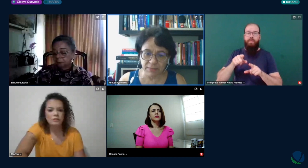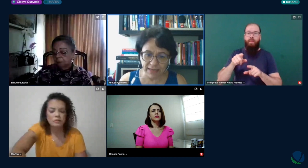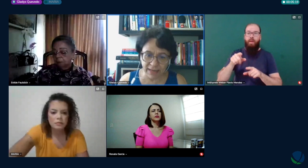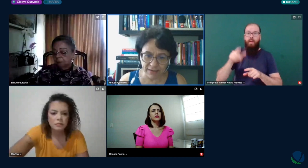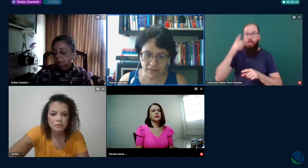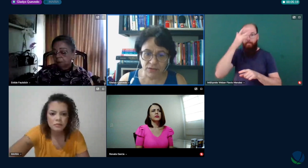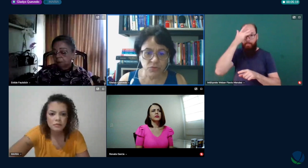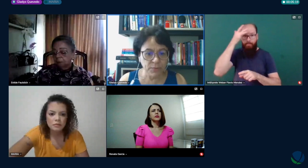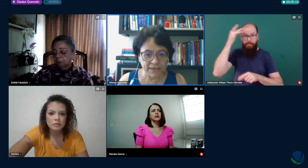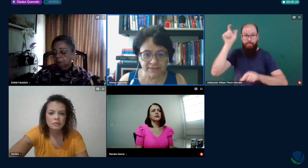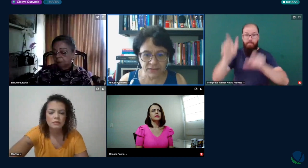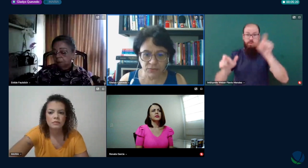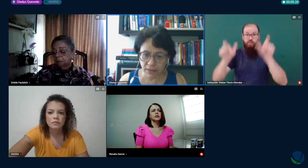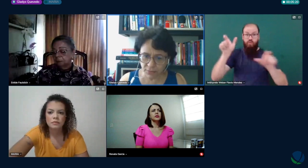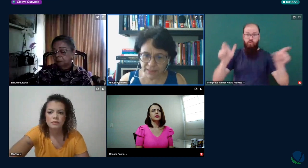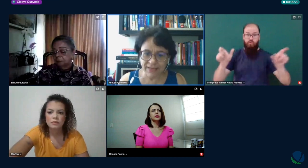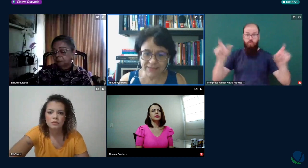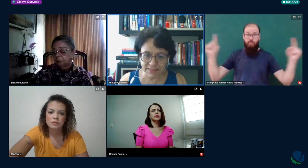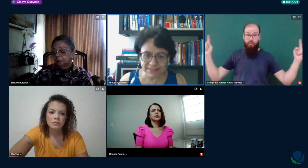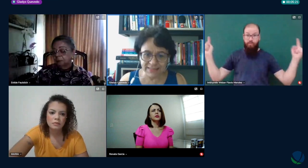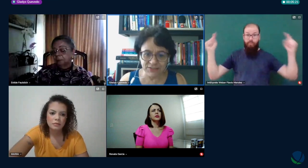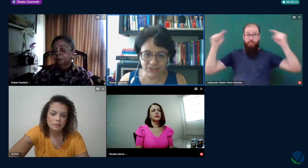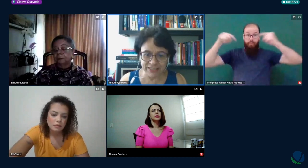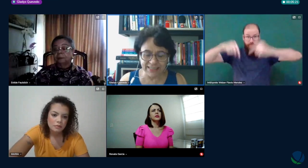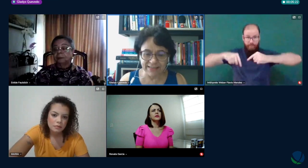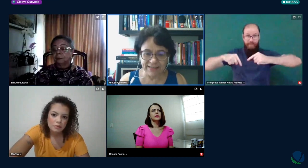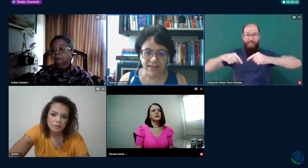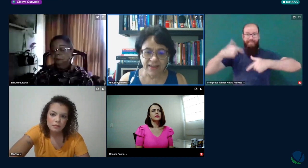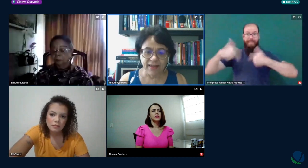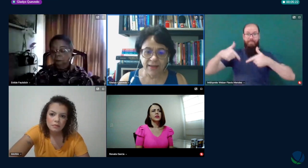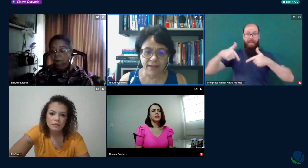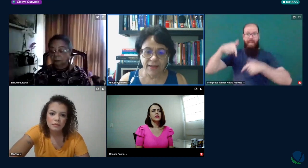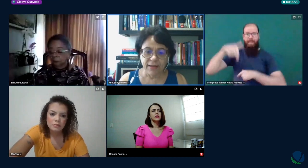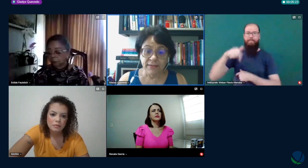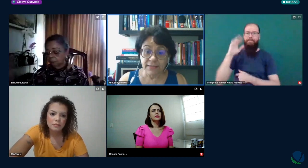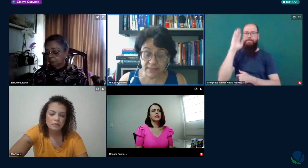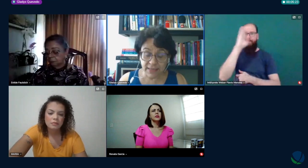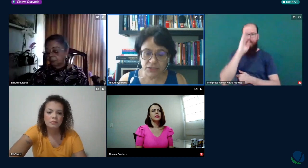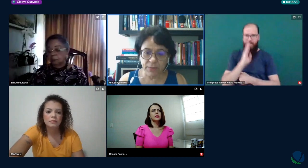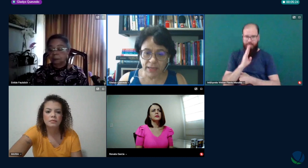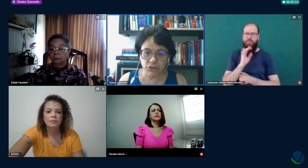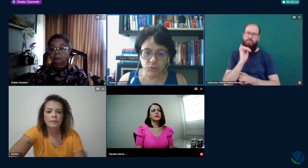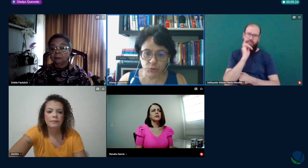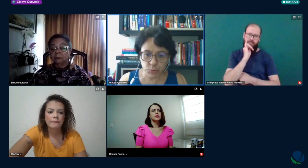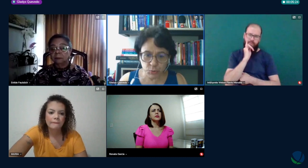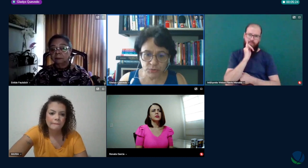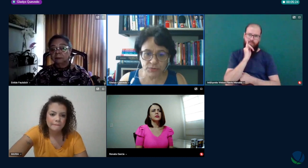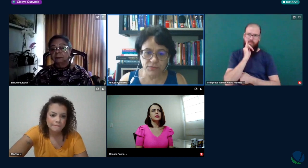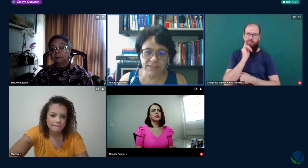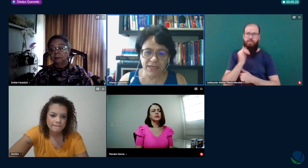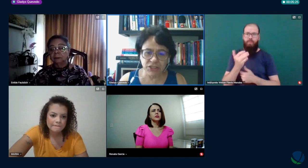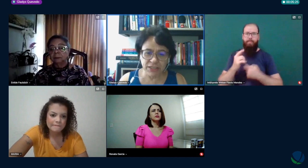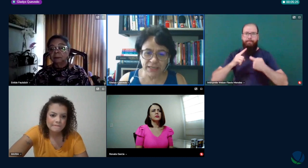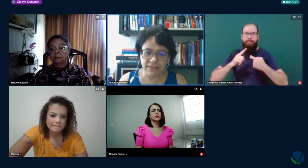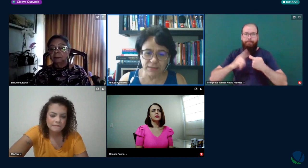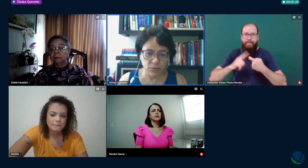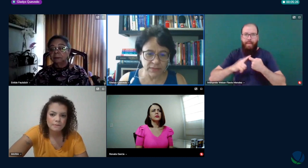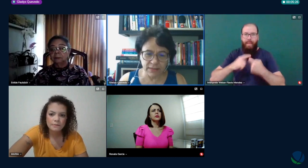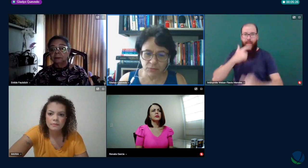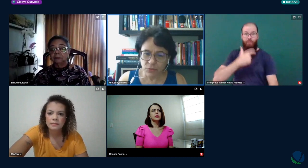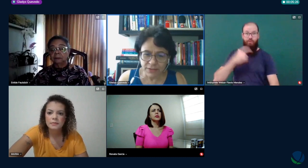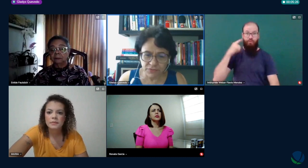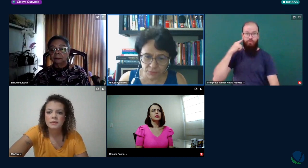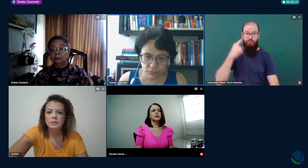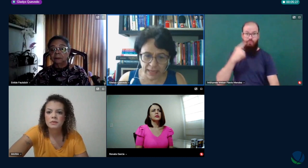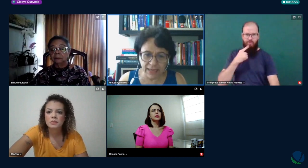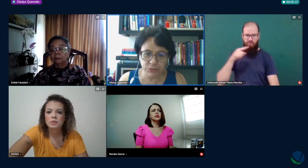vindo trabalhar no Brasil, que acontece bastante, né? Que sejam médicos surdos, você acha que eles